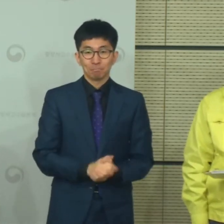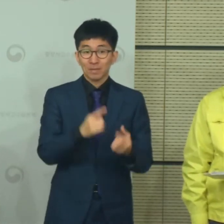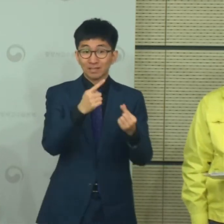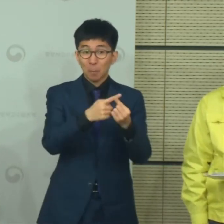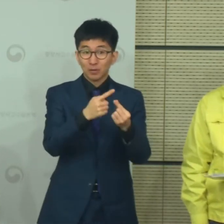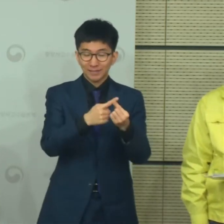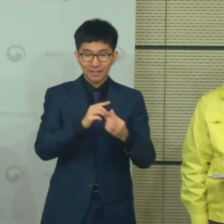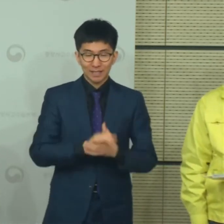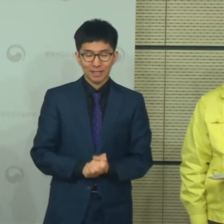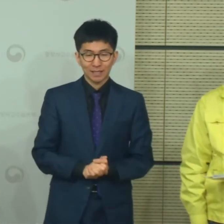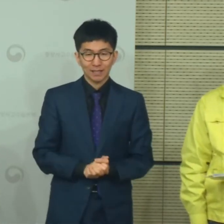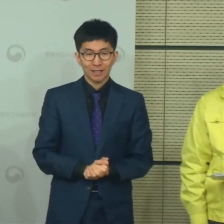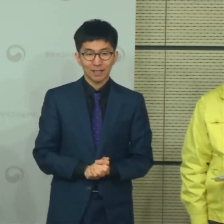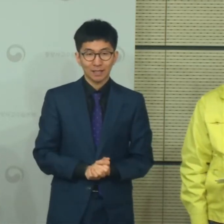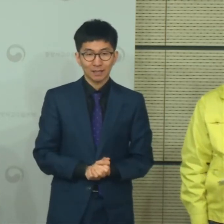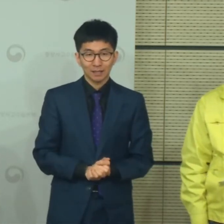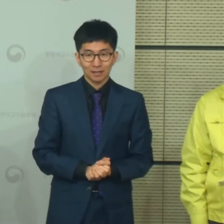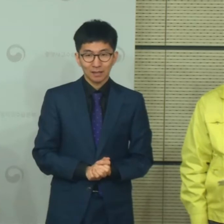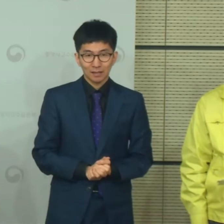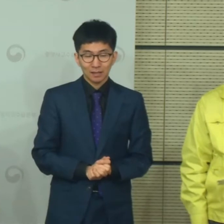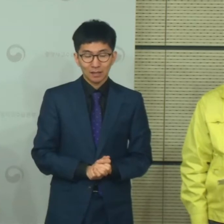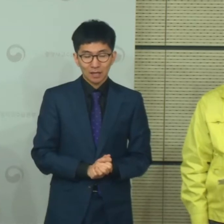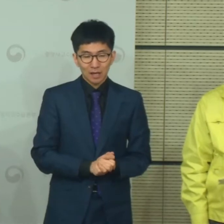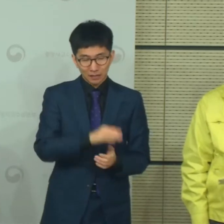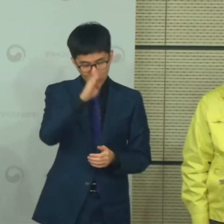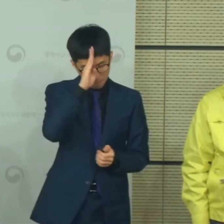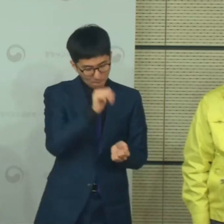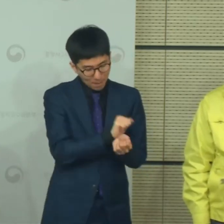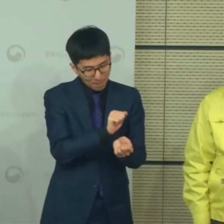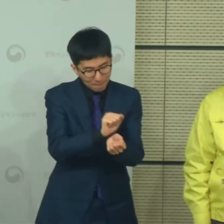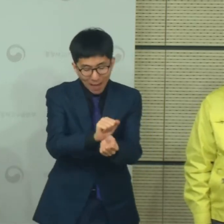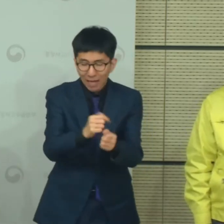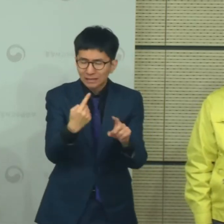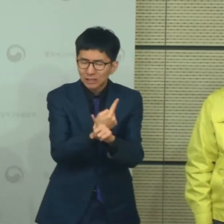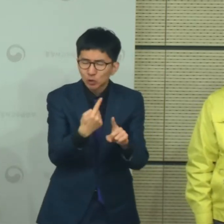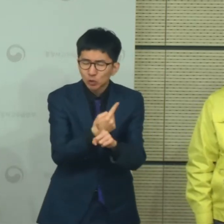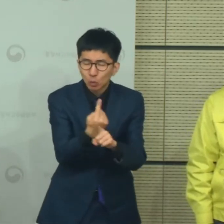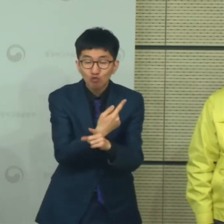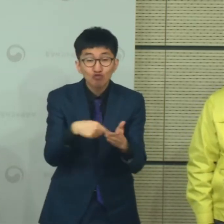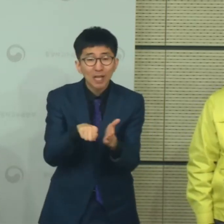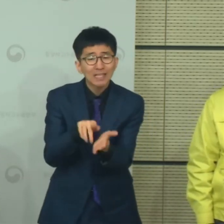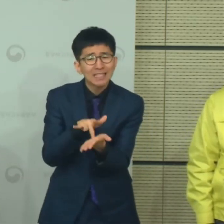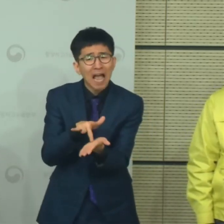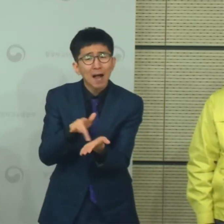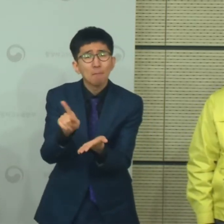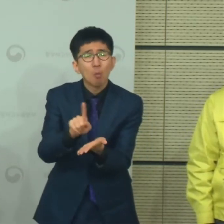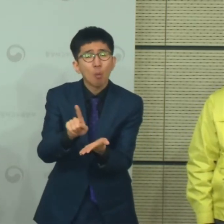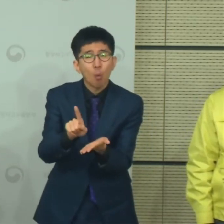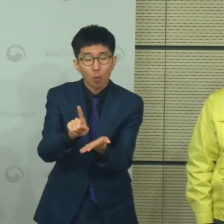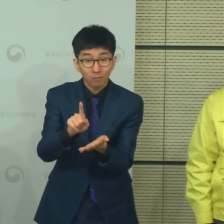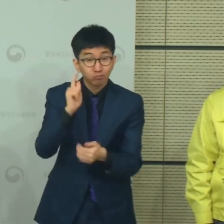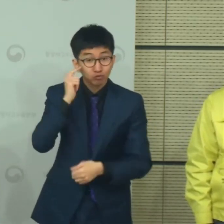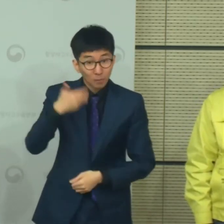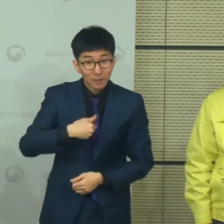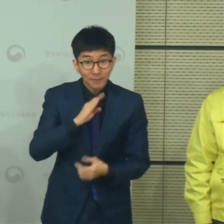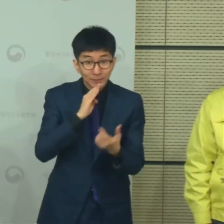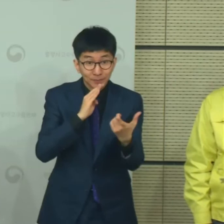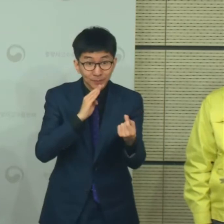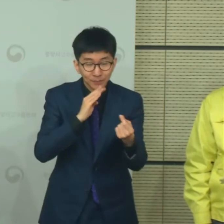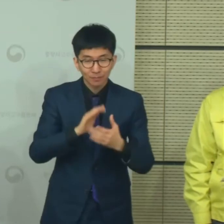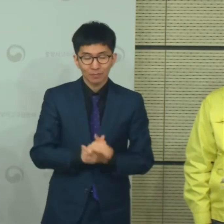어떤 임상 그 접근을 하고 있는지 의약품은 어떤 것을 사용하고 있는지 등에 대해서는 지금